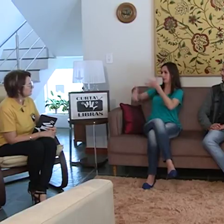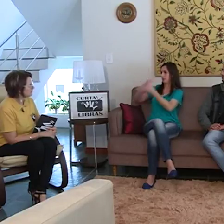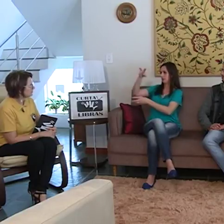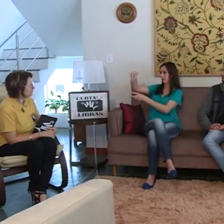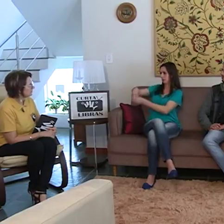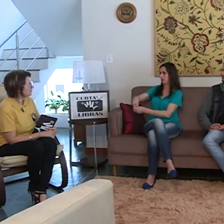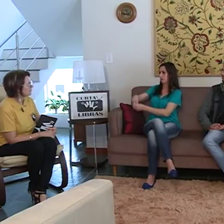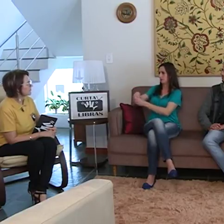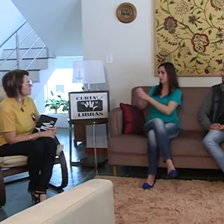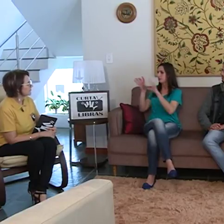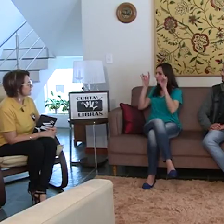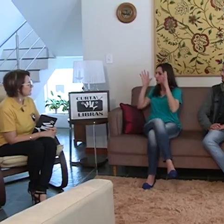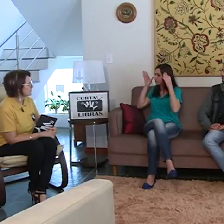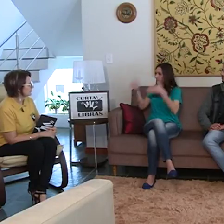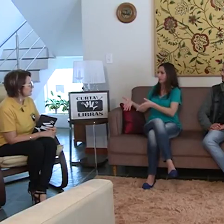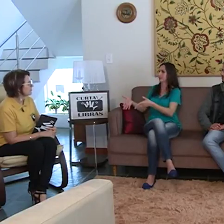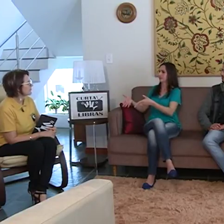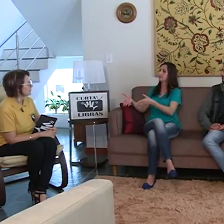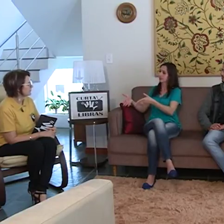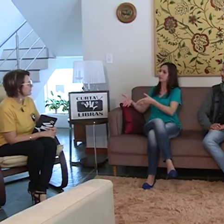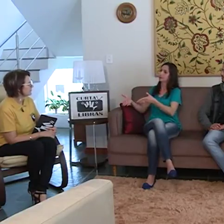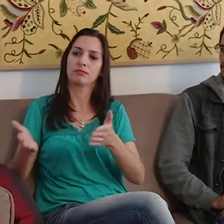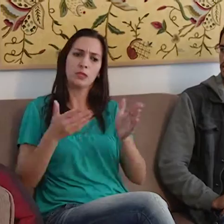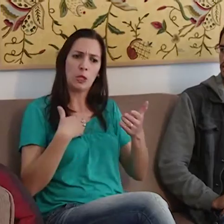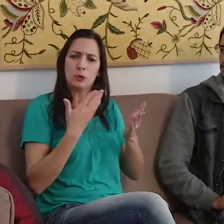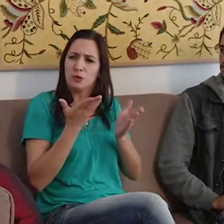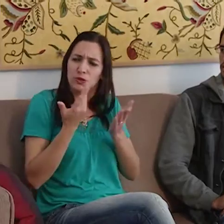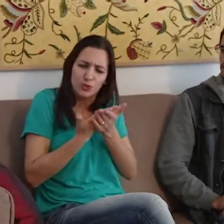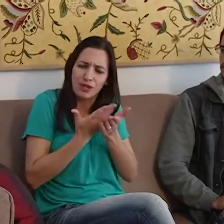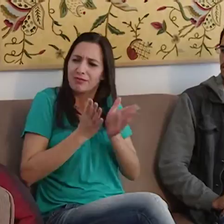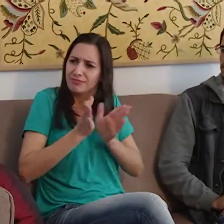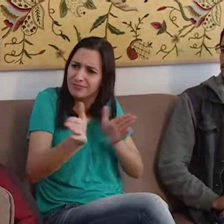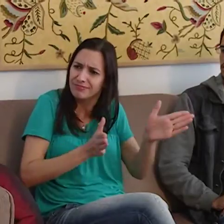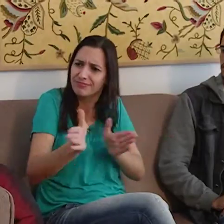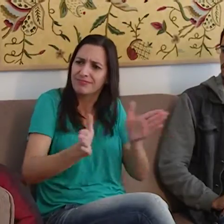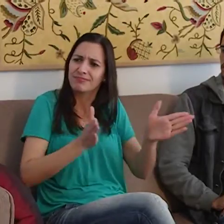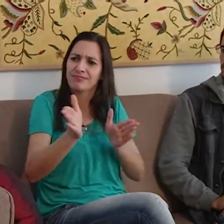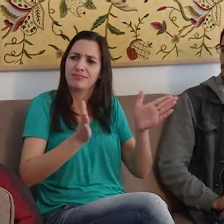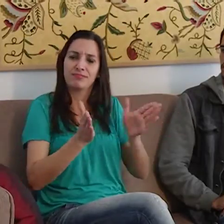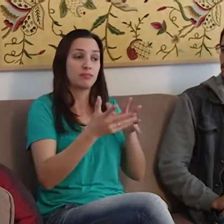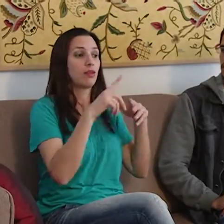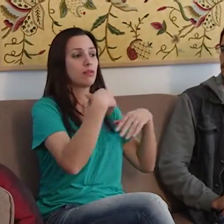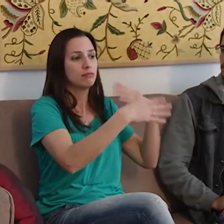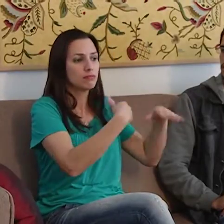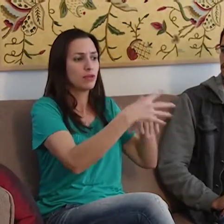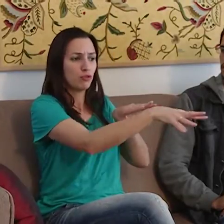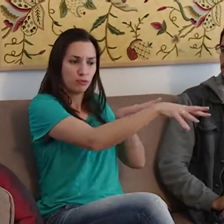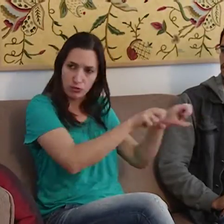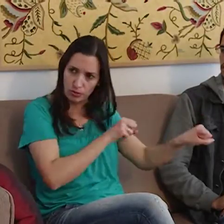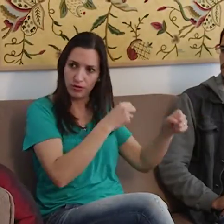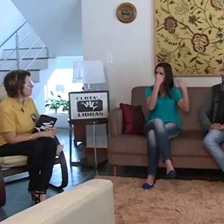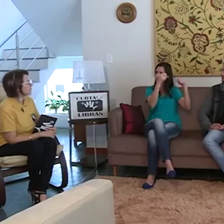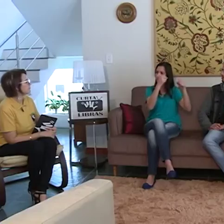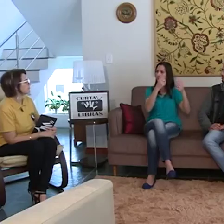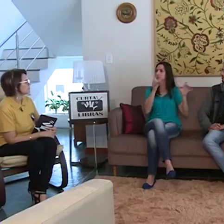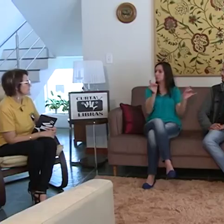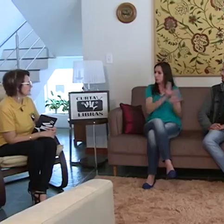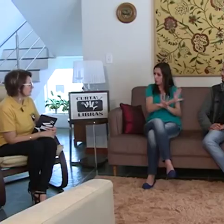língua brasileira de sinais. Então eu fiquei um tempo cursando os 2 cursos simultaneamente até me formar em Educação Física e